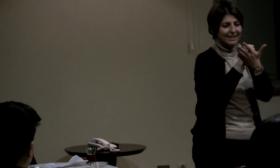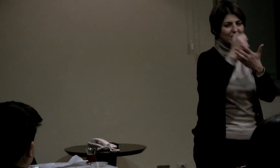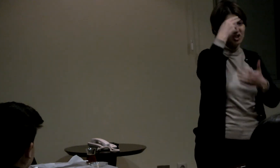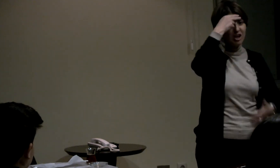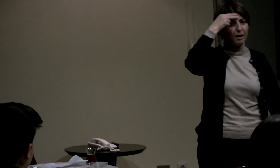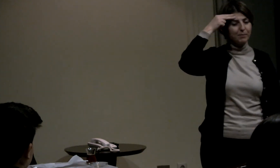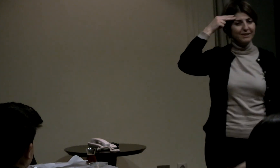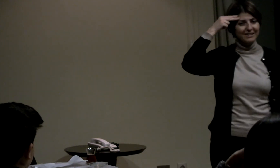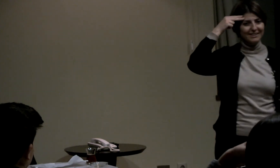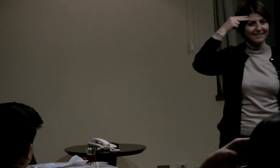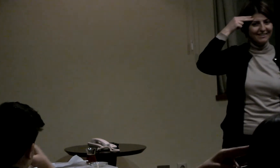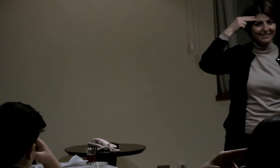Şarap.